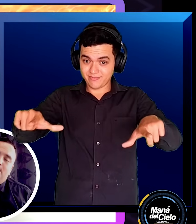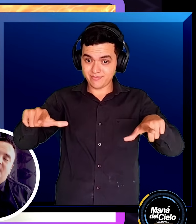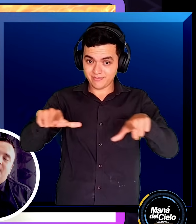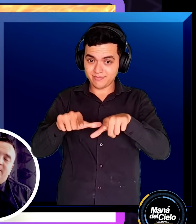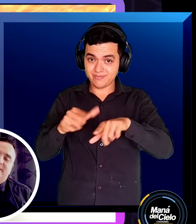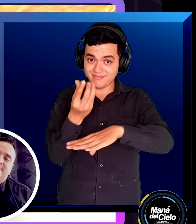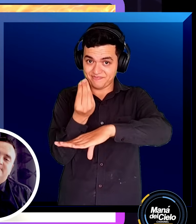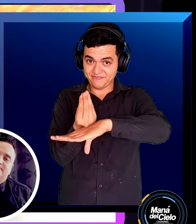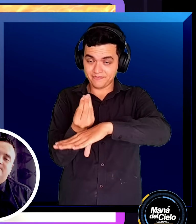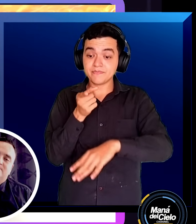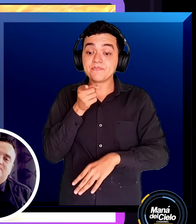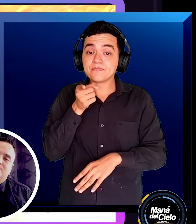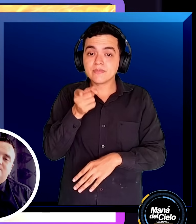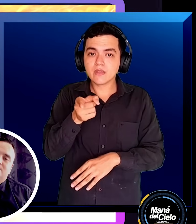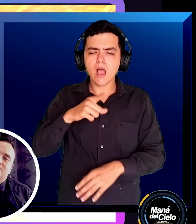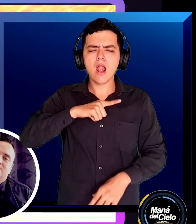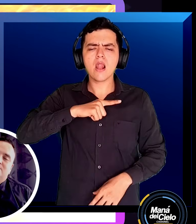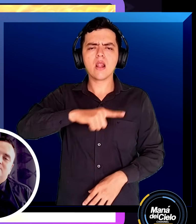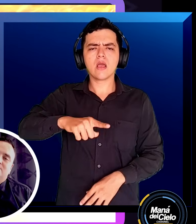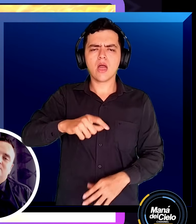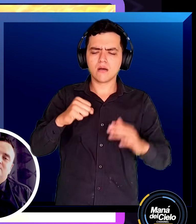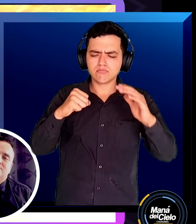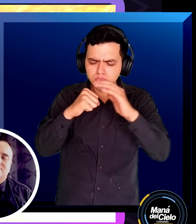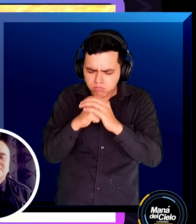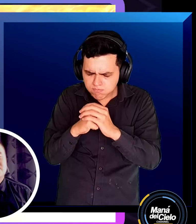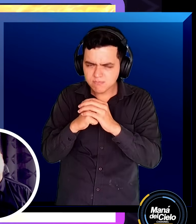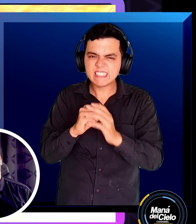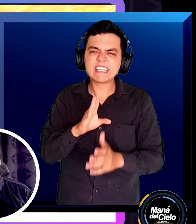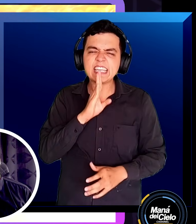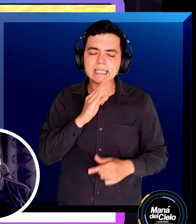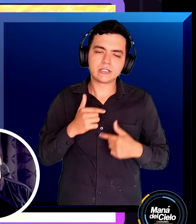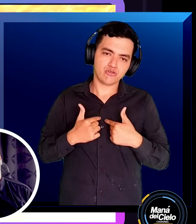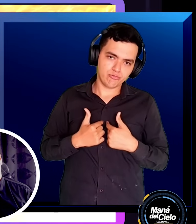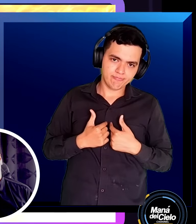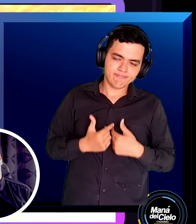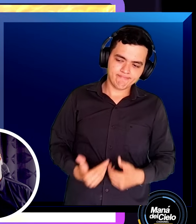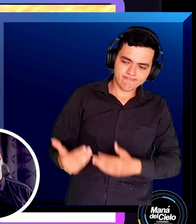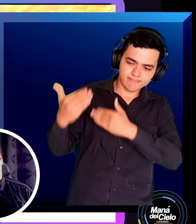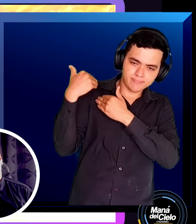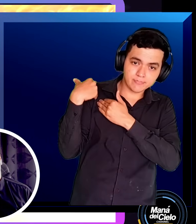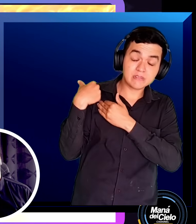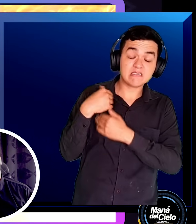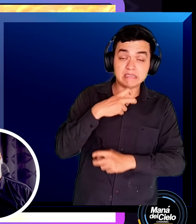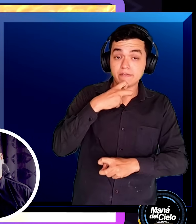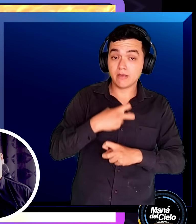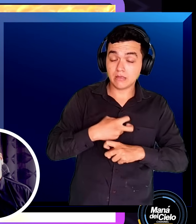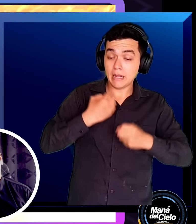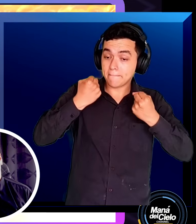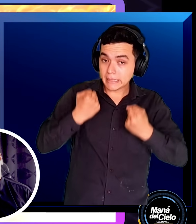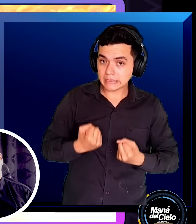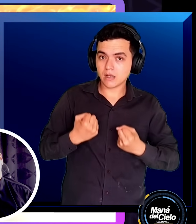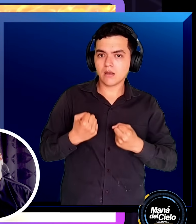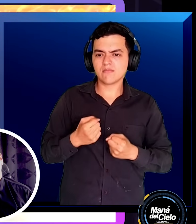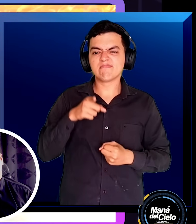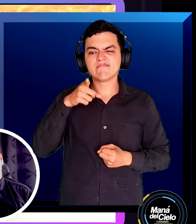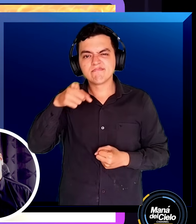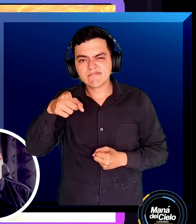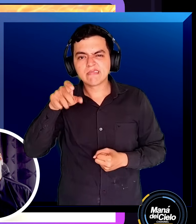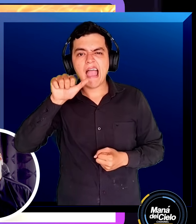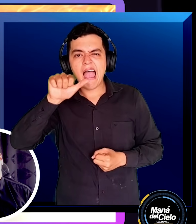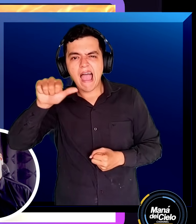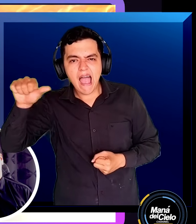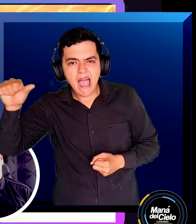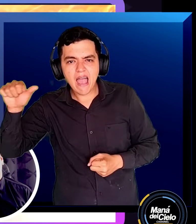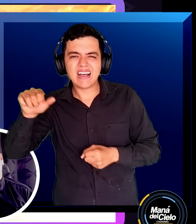allí donde estamos trabajando, Dios nos está bendiciendo de una manera especial. Pero eso sí, hermanos,